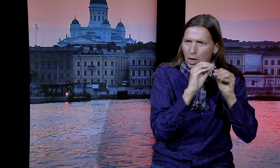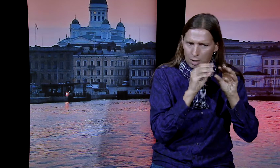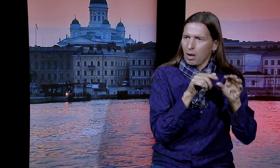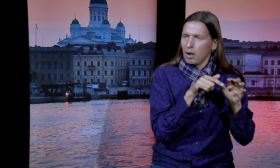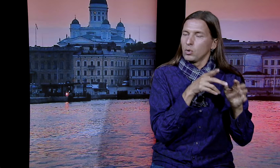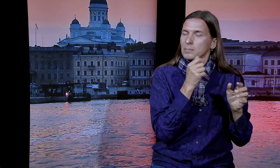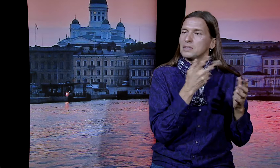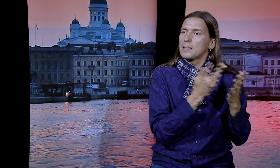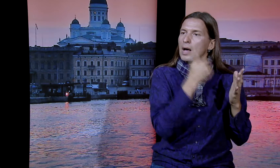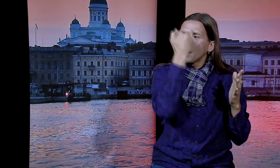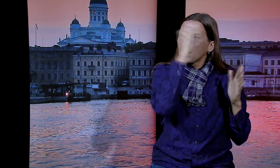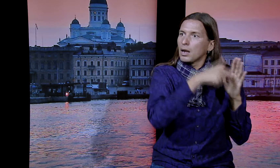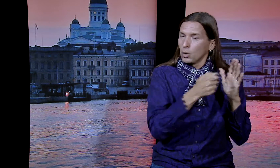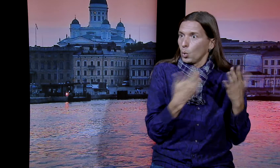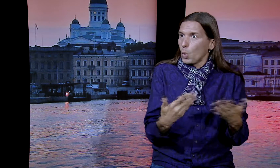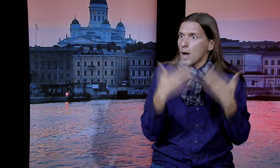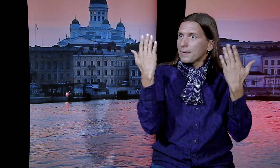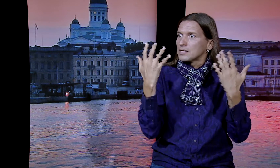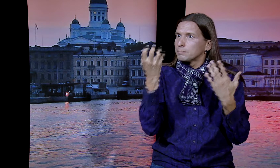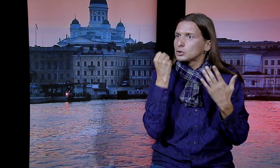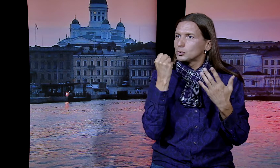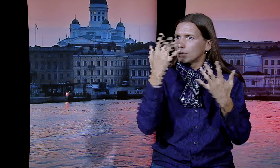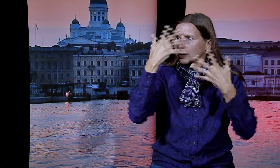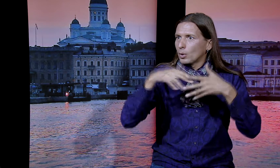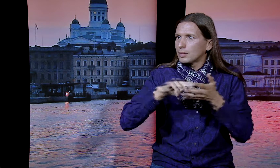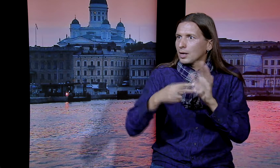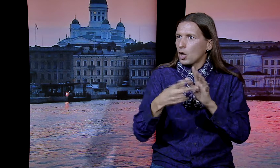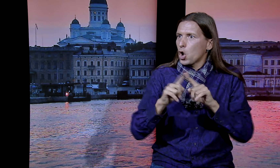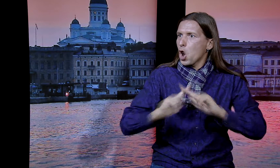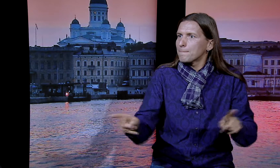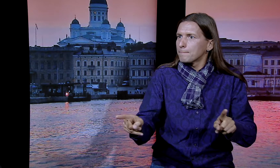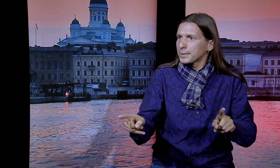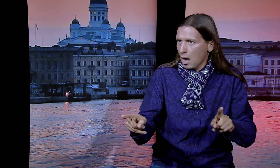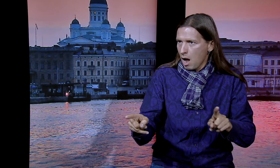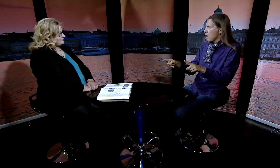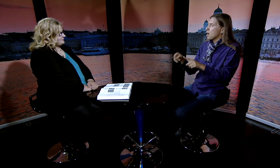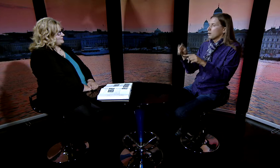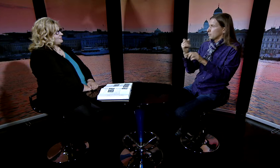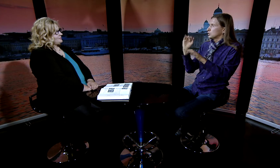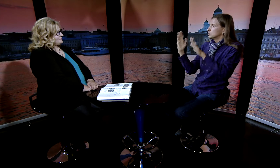vielä tänäkin päivänä korkeatasoisia. Kuvista haluttiin ottaa mallia nykyiseen sanakirjan